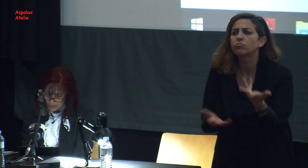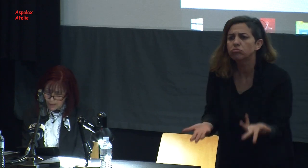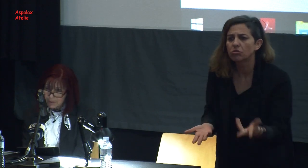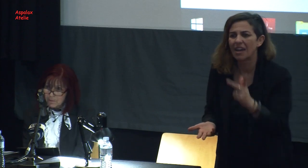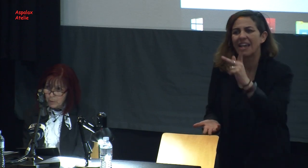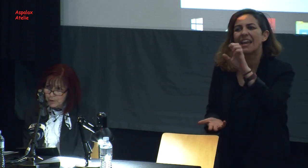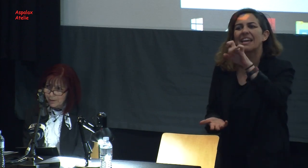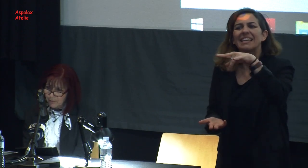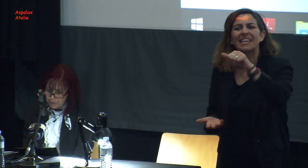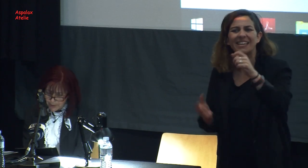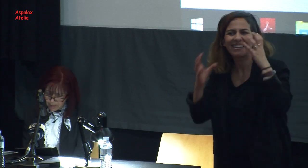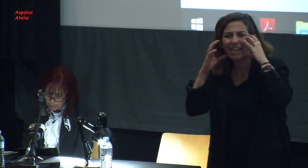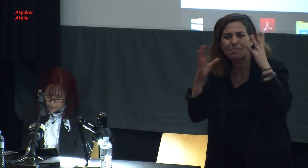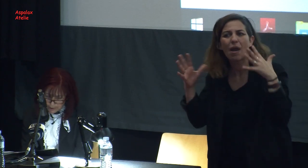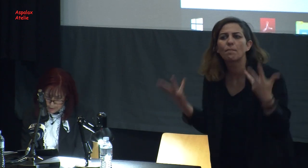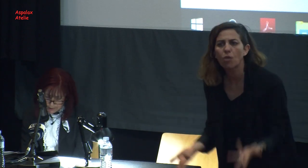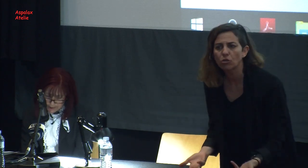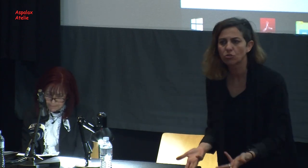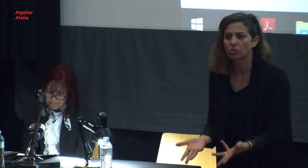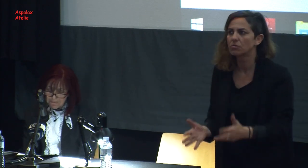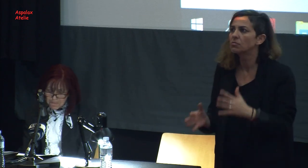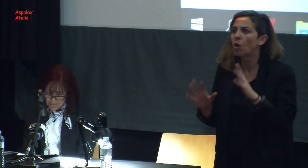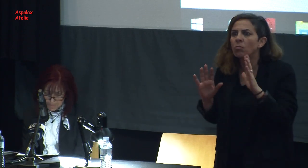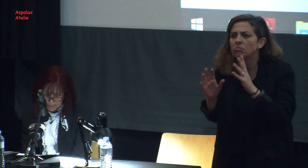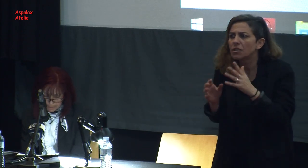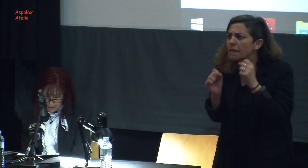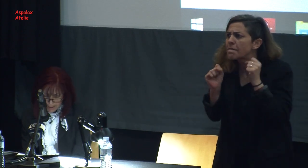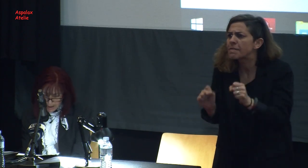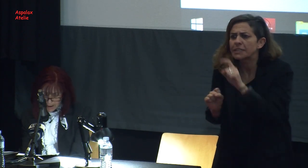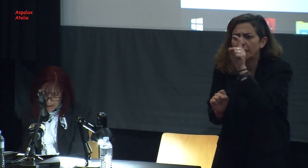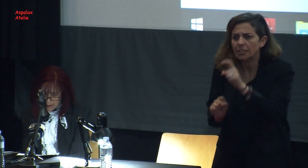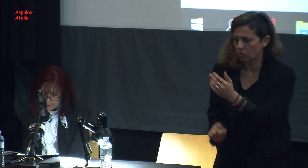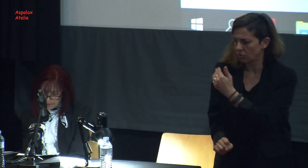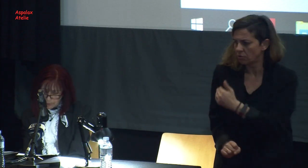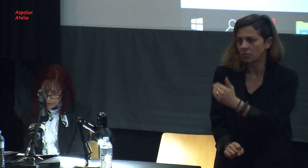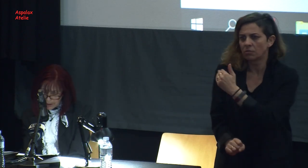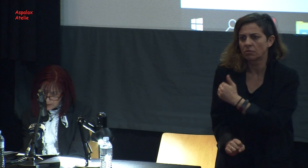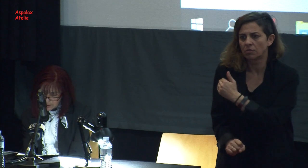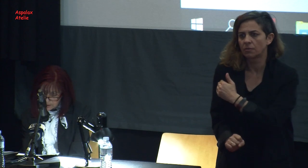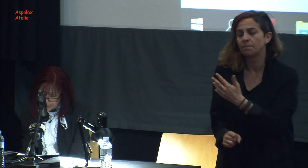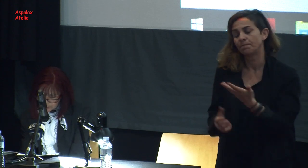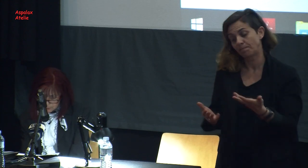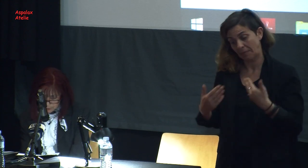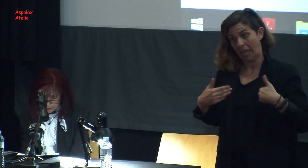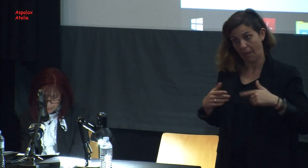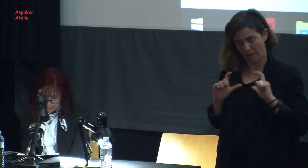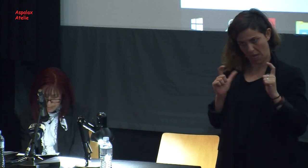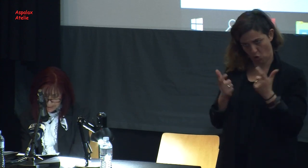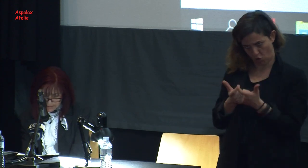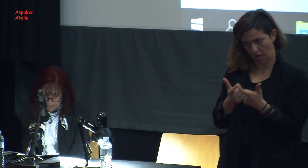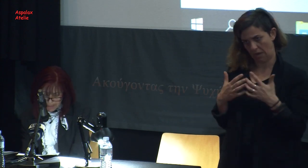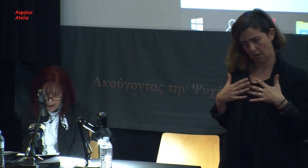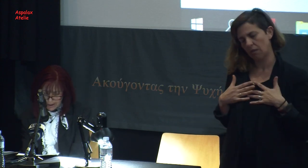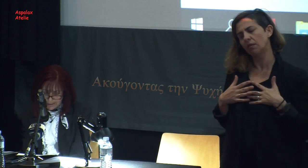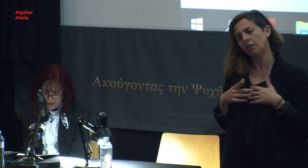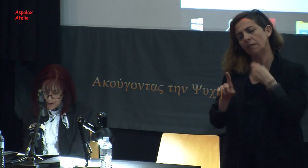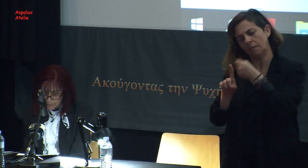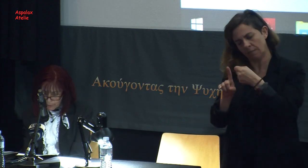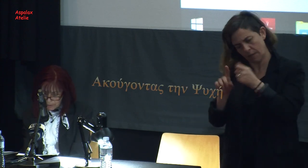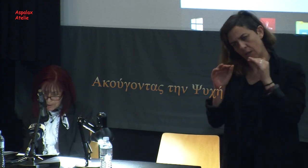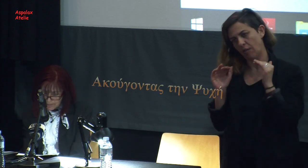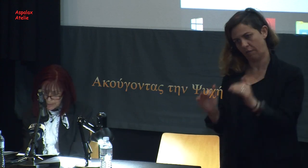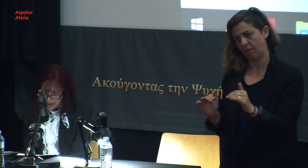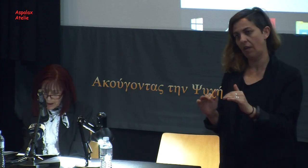ΚΕΠΑ, πώς να λάβουν μία υποστήριξη. Εμείς σαν οικογένειες θα συνεχίσουμε τον αγώνα μας, αλλά